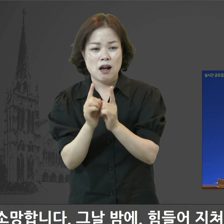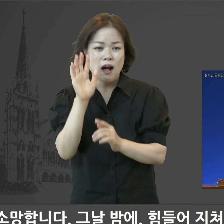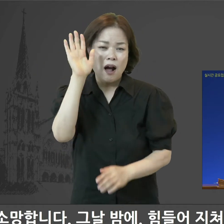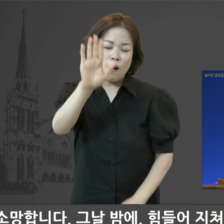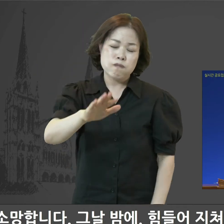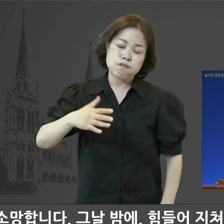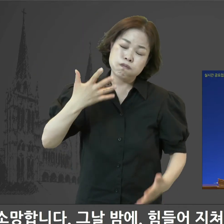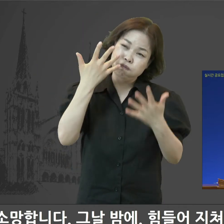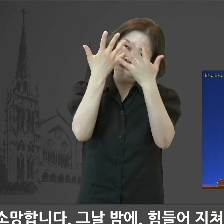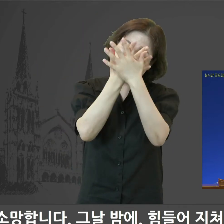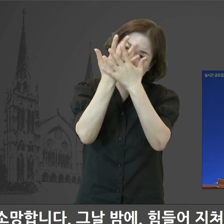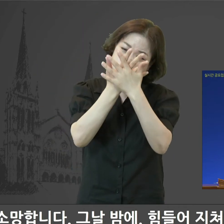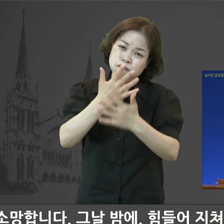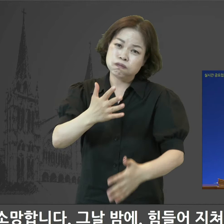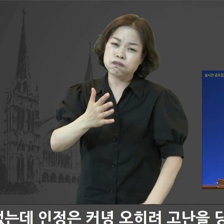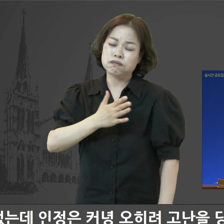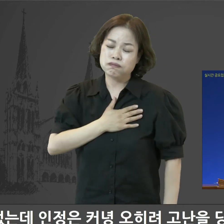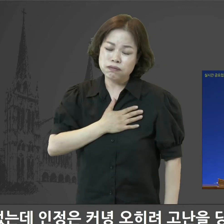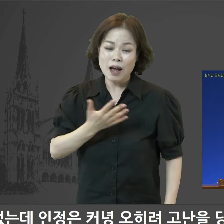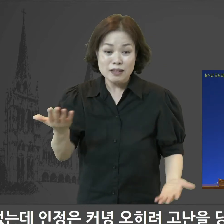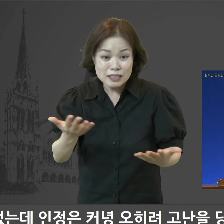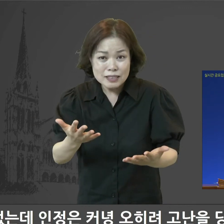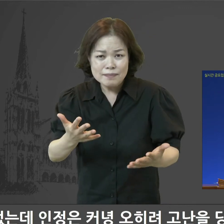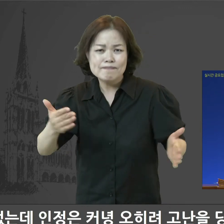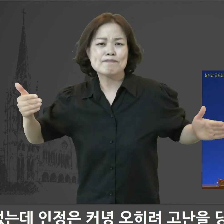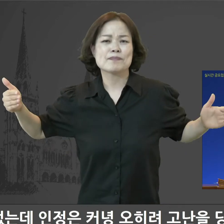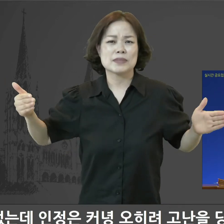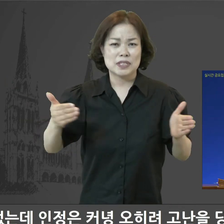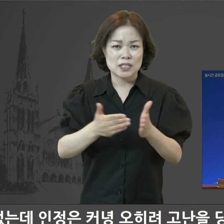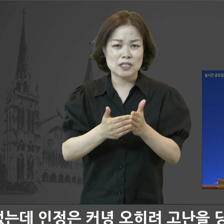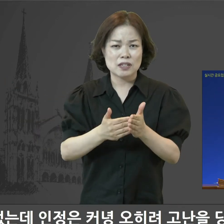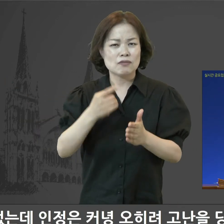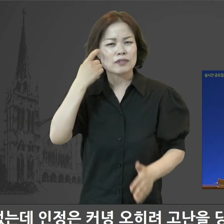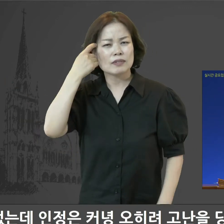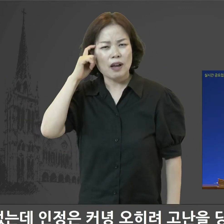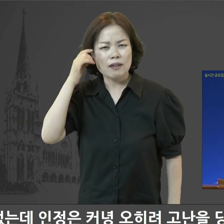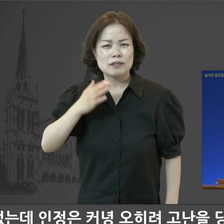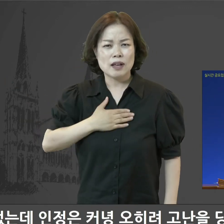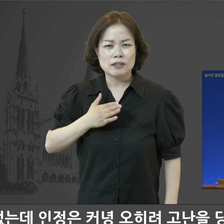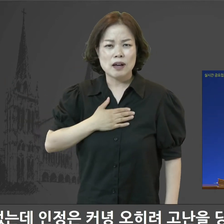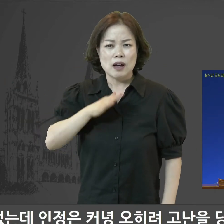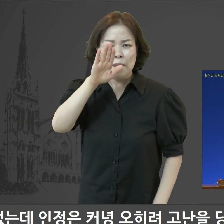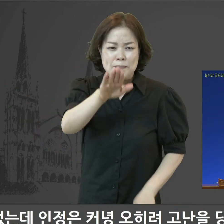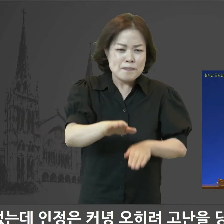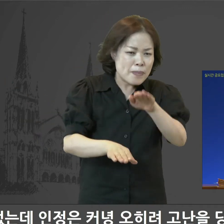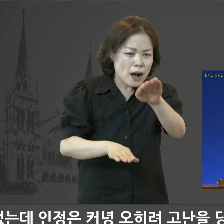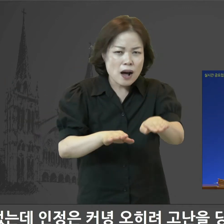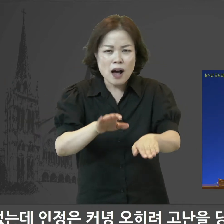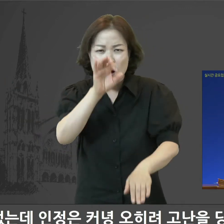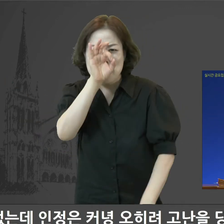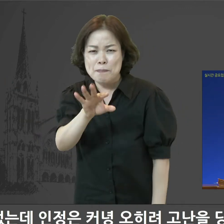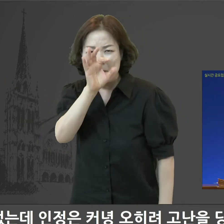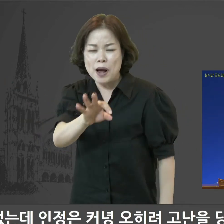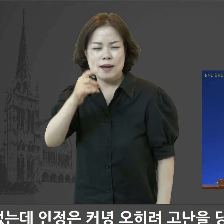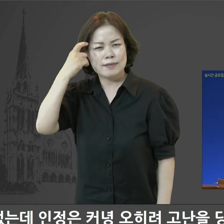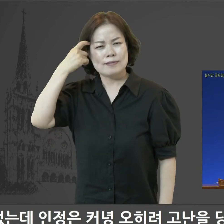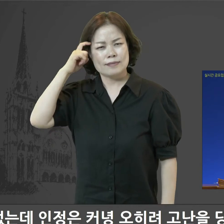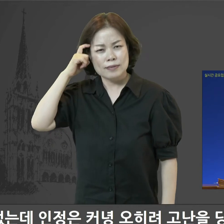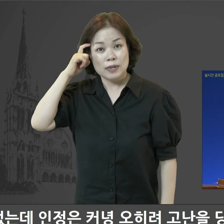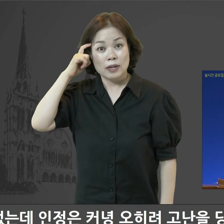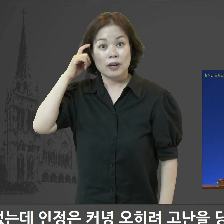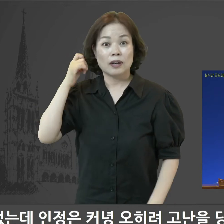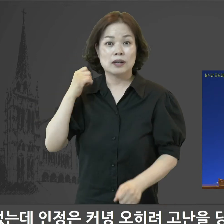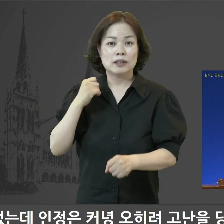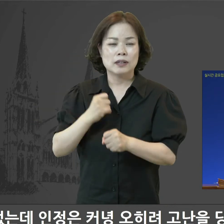될지 모르고 내가 한 일이 여기서 끝장일 수 있다, 나는 여기서 한 걸음도 더 나갈 수 없다,